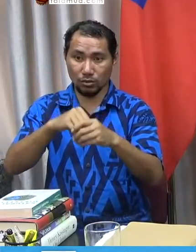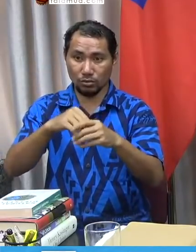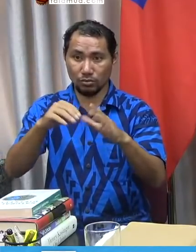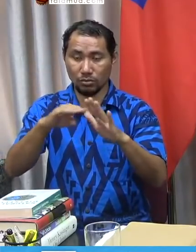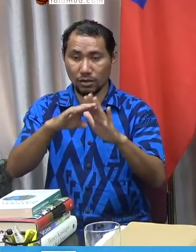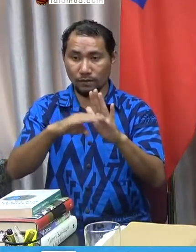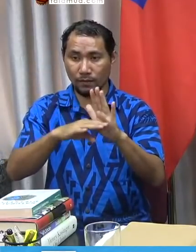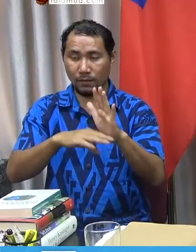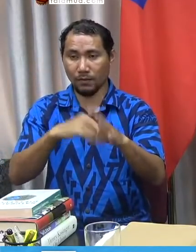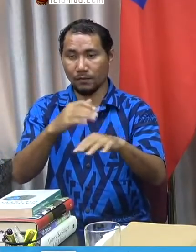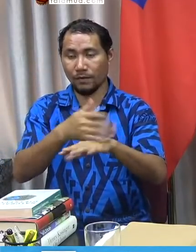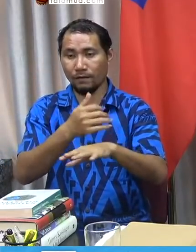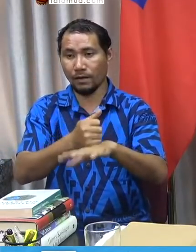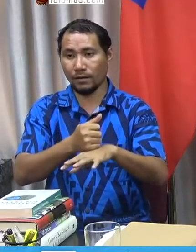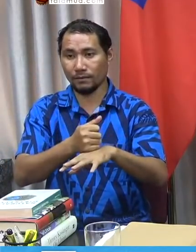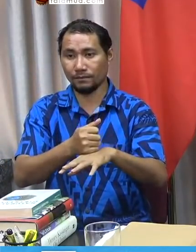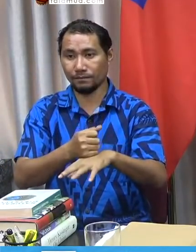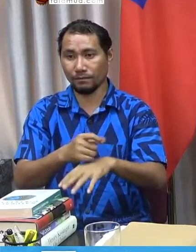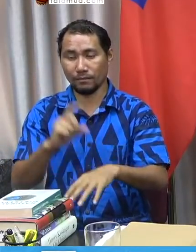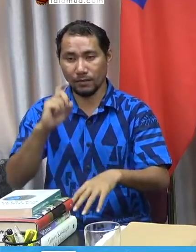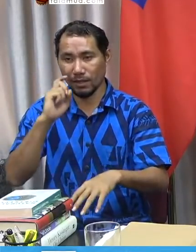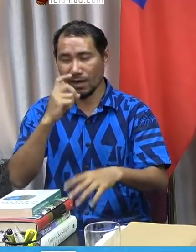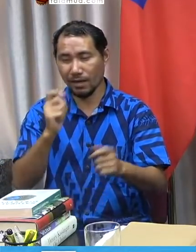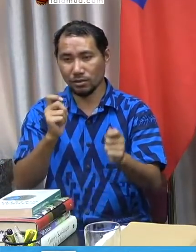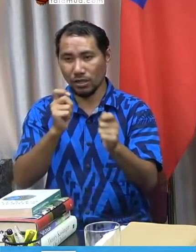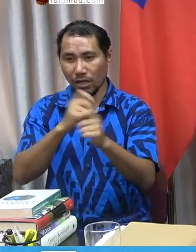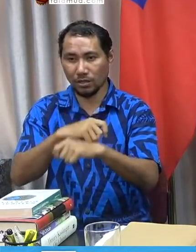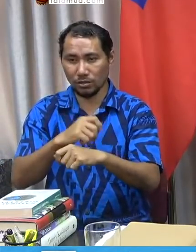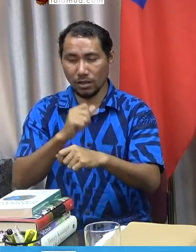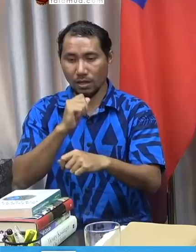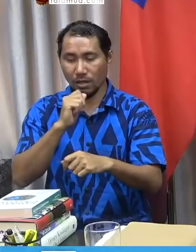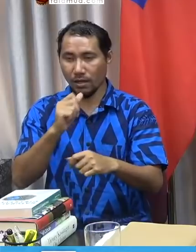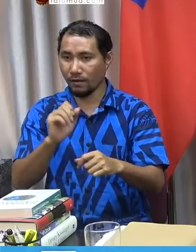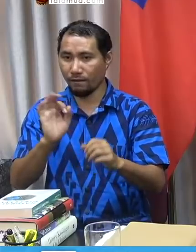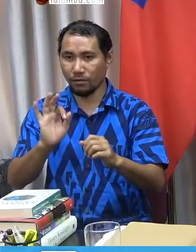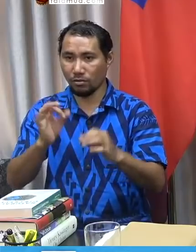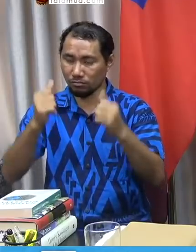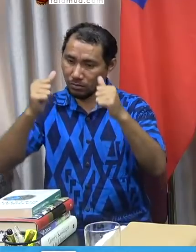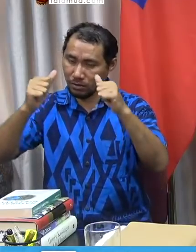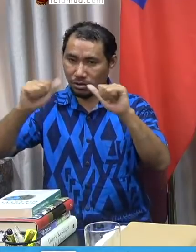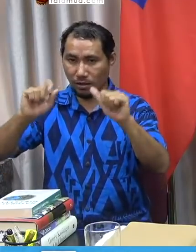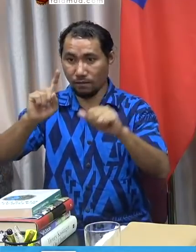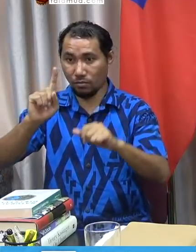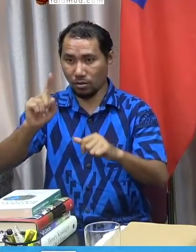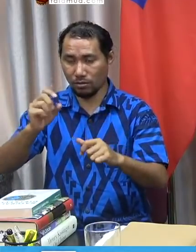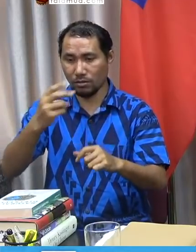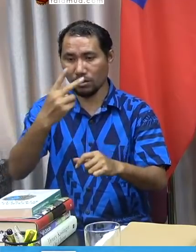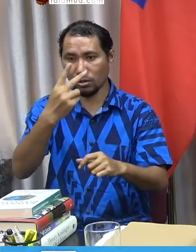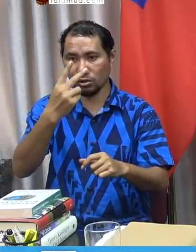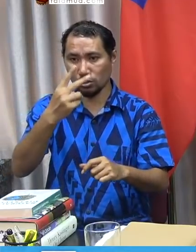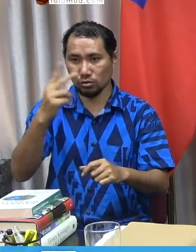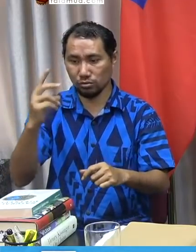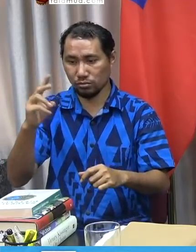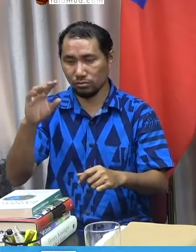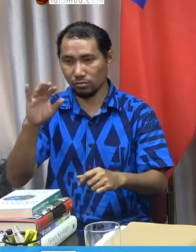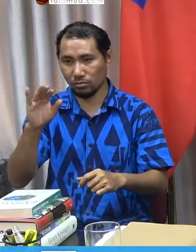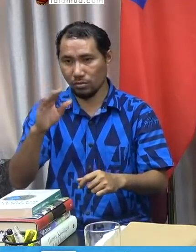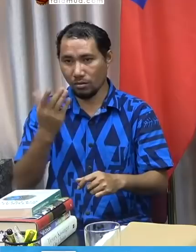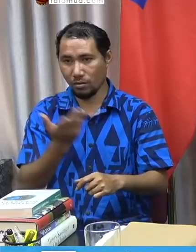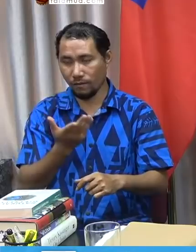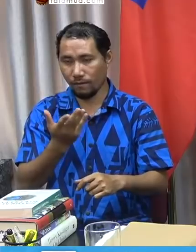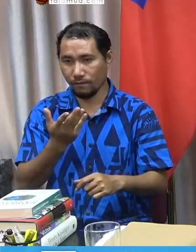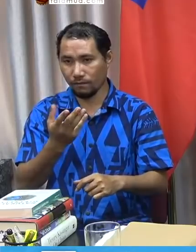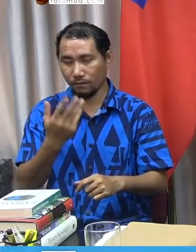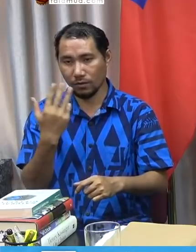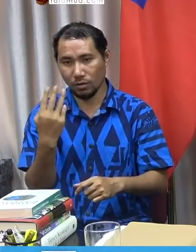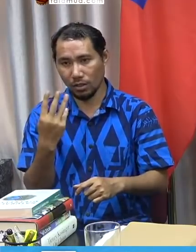mafai ona suia pe a le ausia le lua vaitonu a o isi tulafono e lua o tulafono ia e fa'agaioi ai